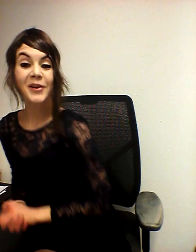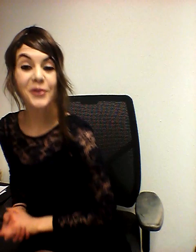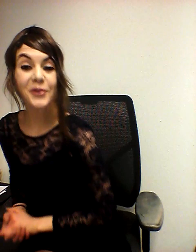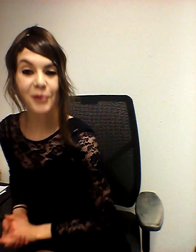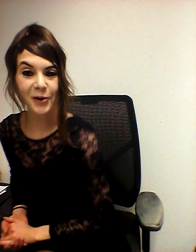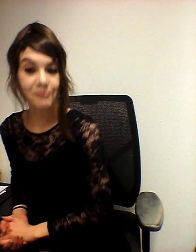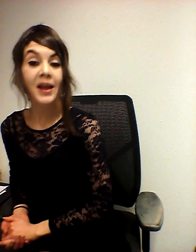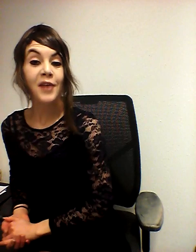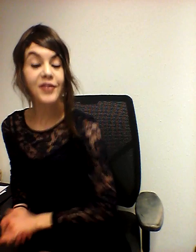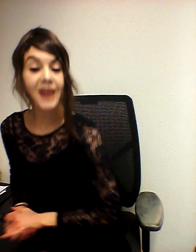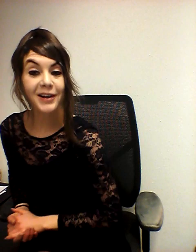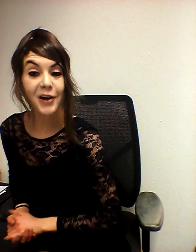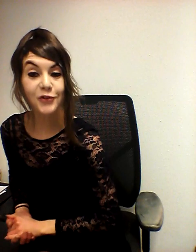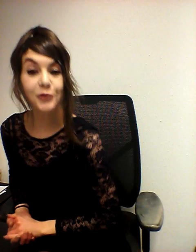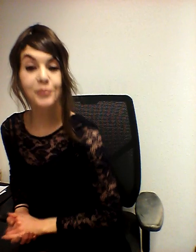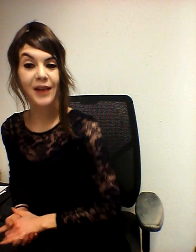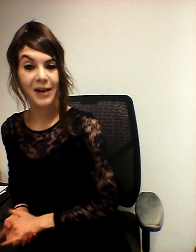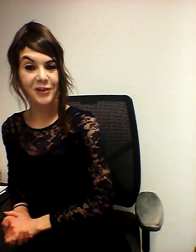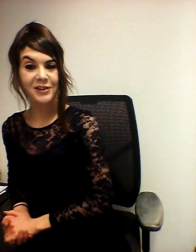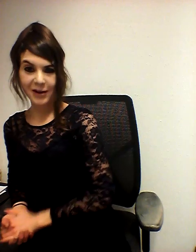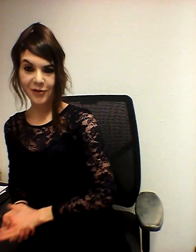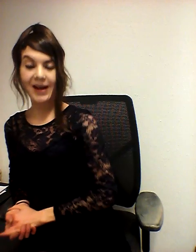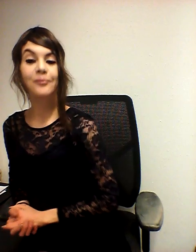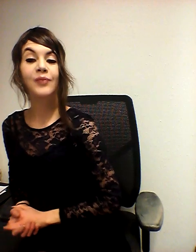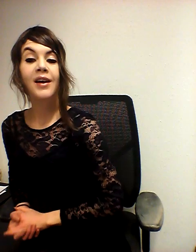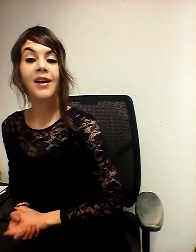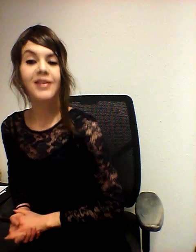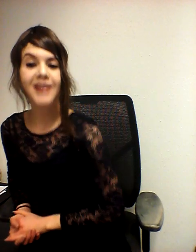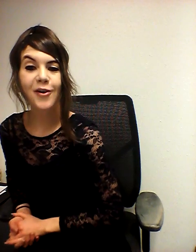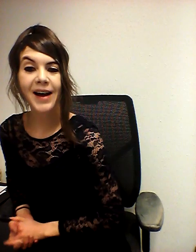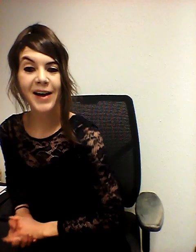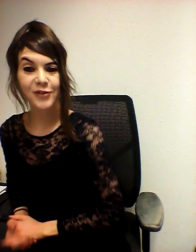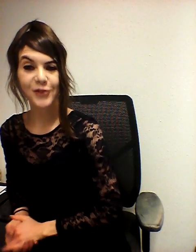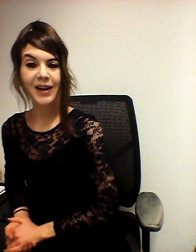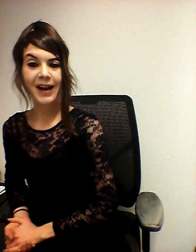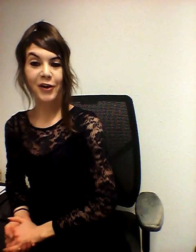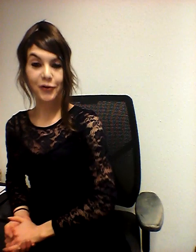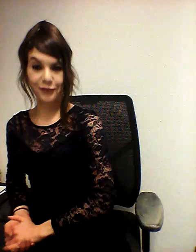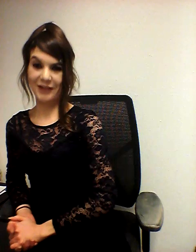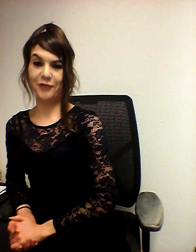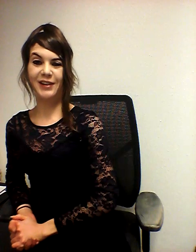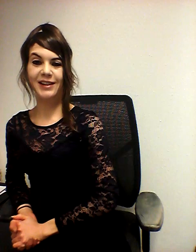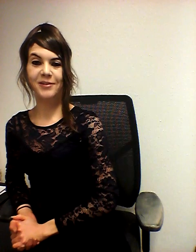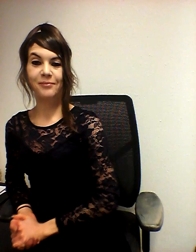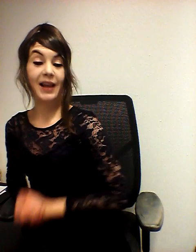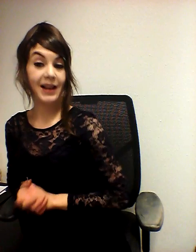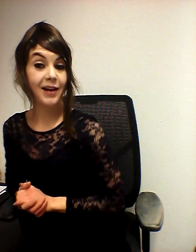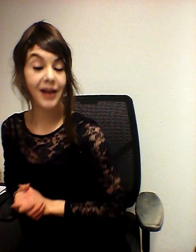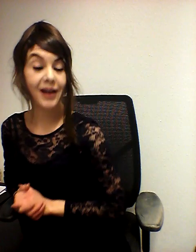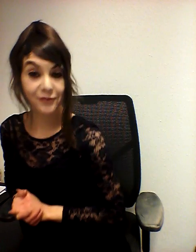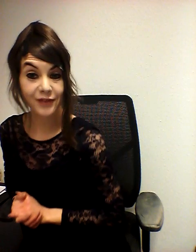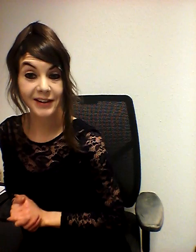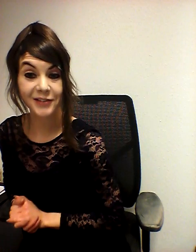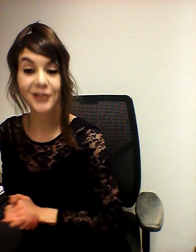Goedemorgen vandaag een antwoord op de vraag van Laura Laura wil graag gewicht verliezen en Laura weet dat je